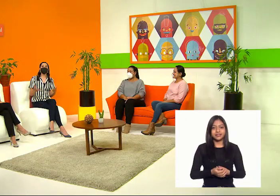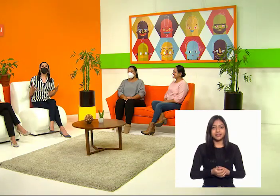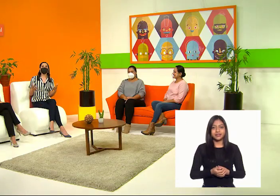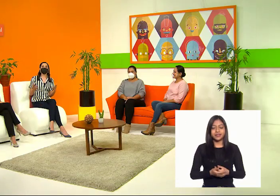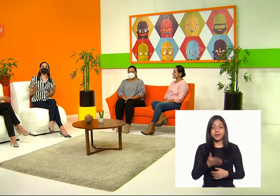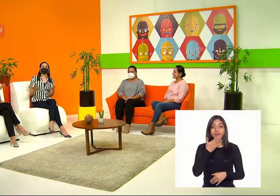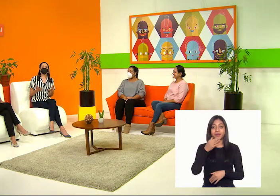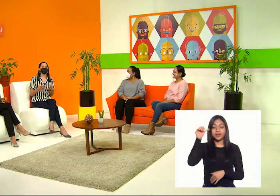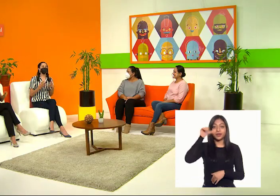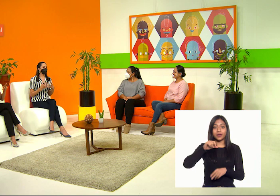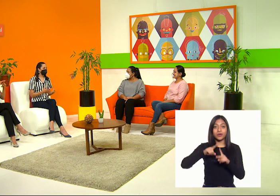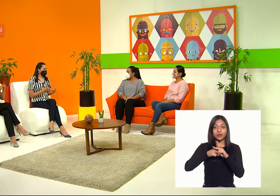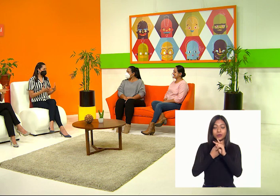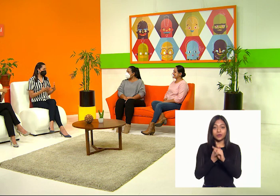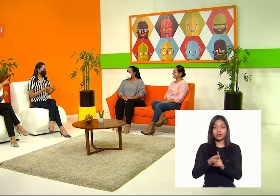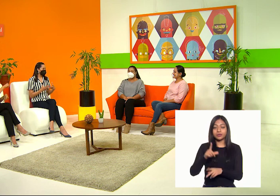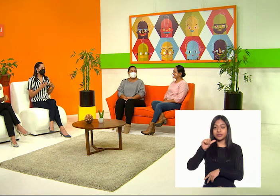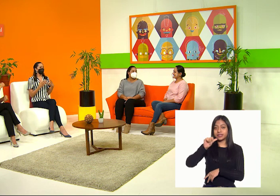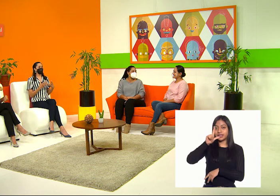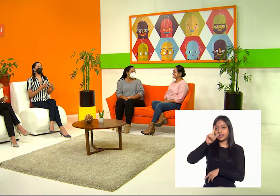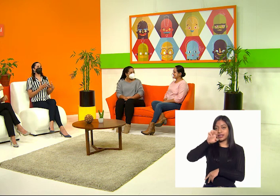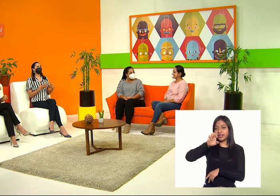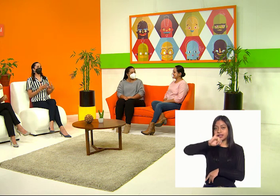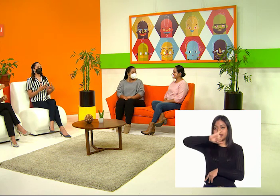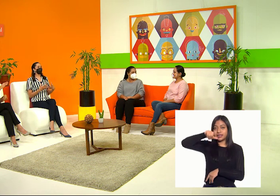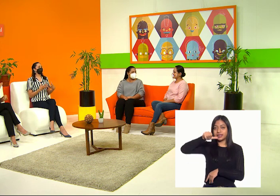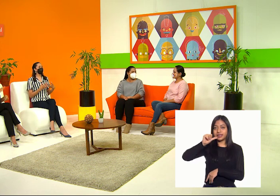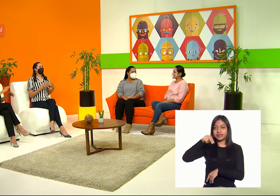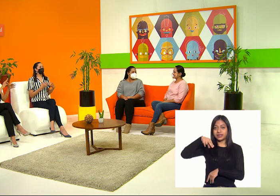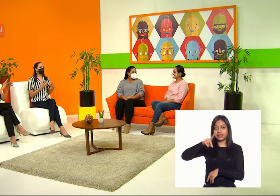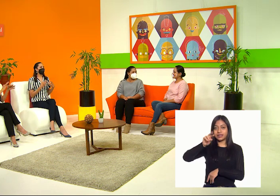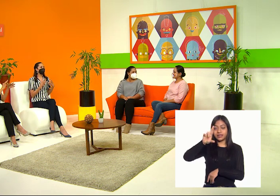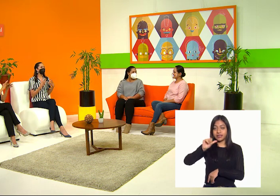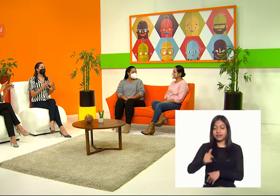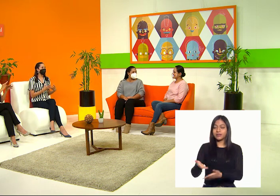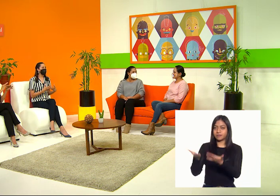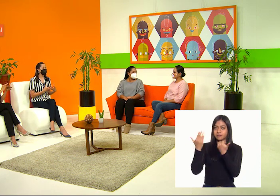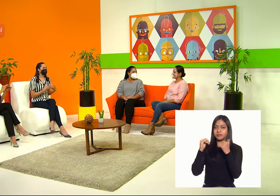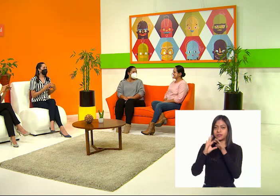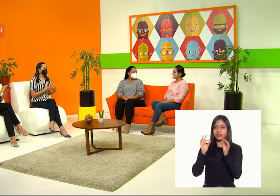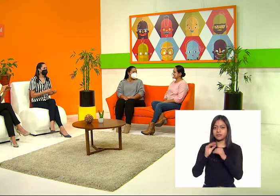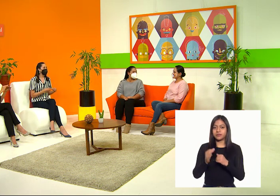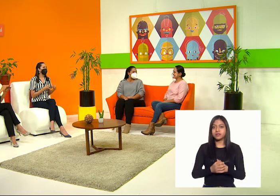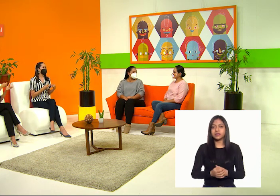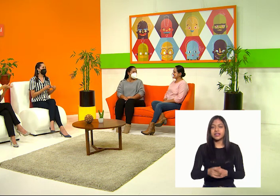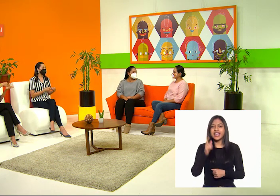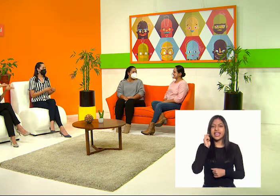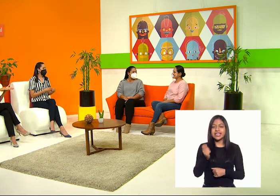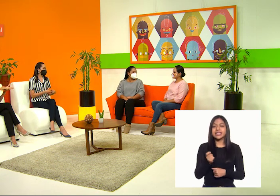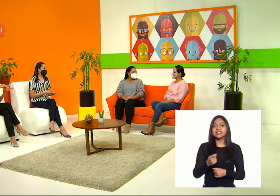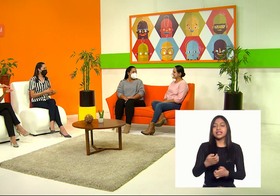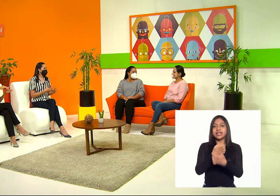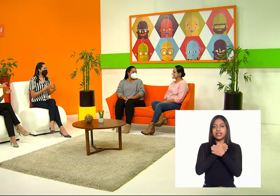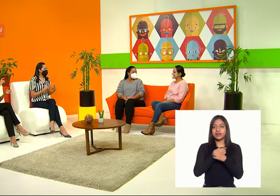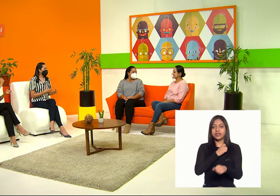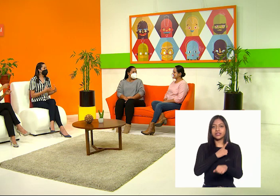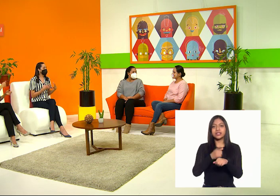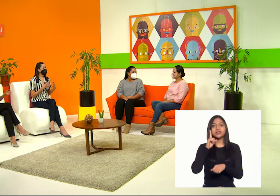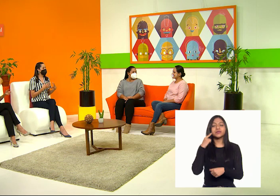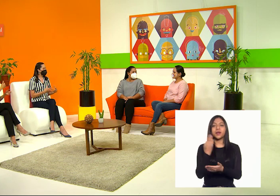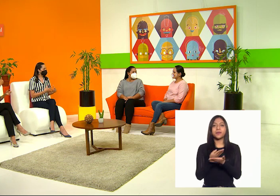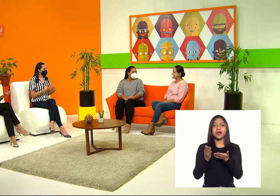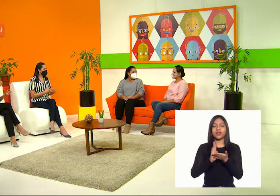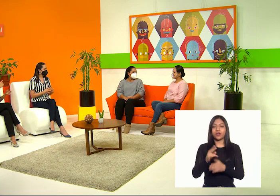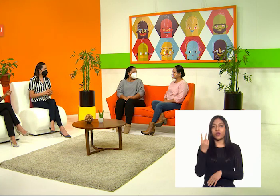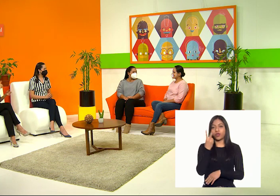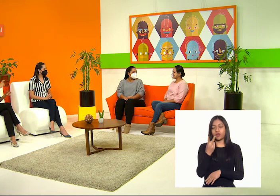Y bueno, para comenzar, Alejandra, ¿puedes contarnos a qué le llamamos modelo de educación bilingüe para alumnas